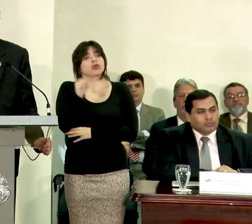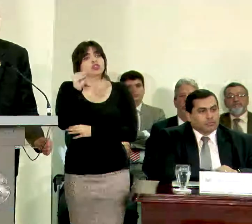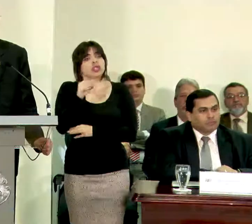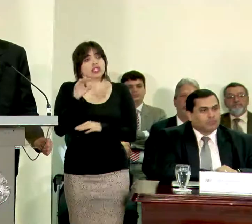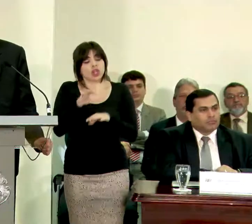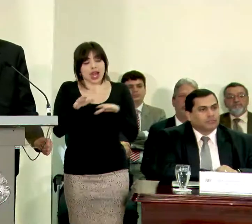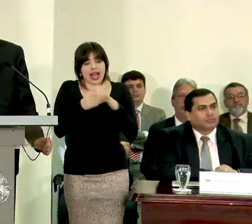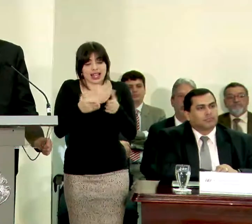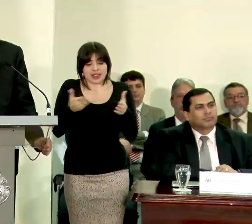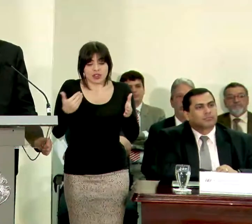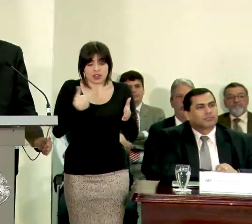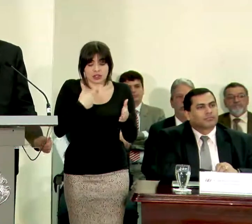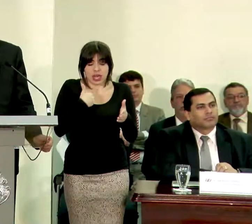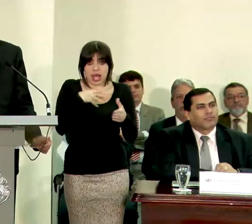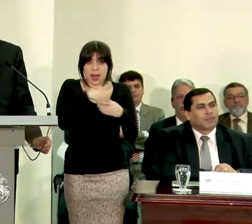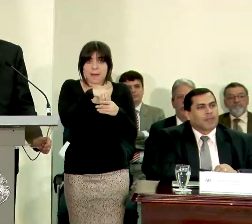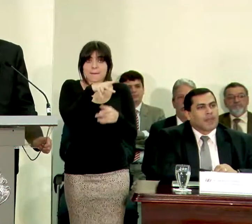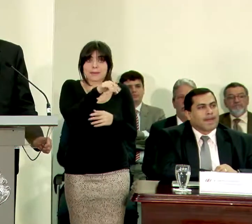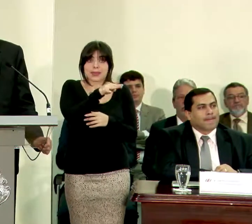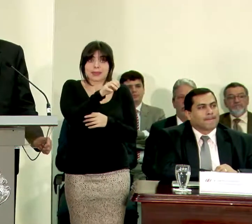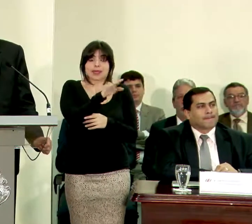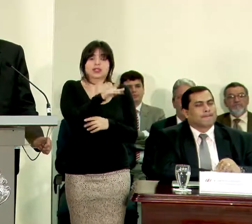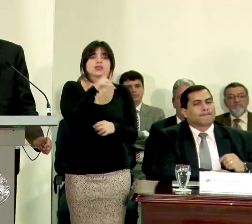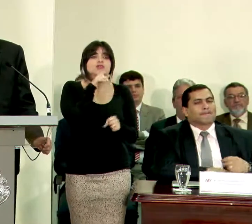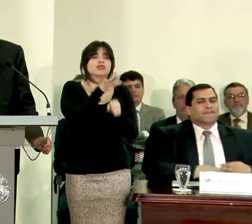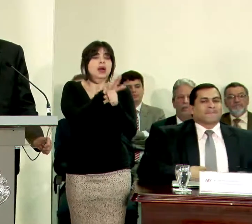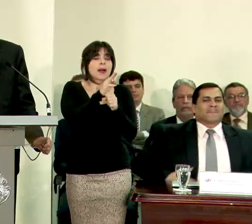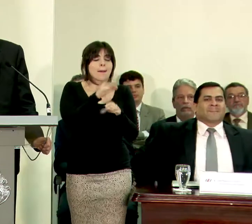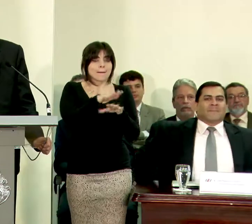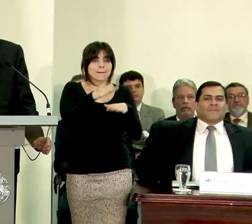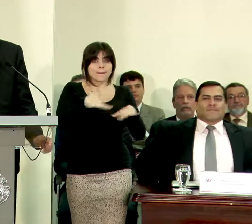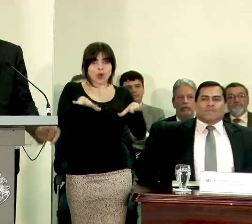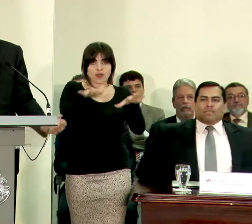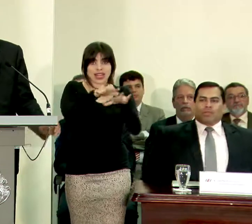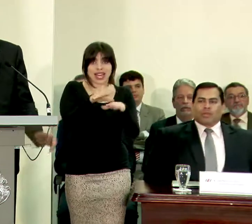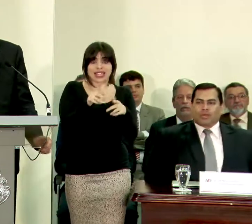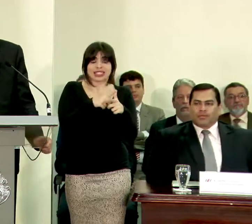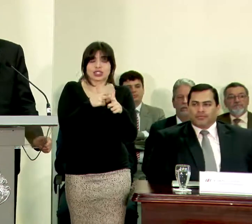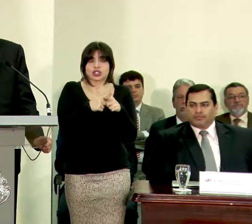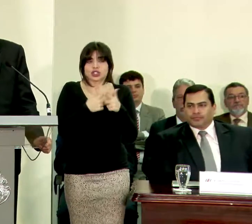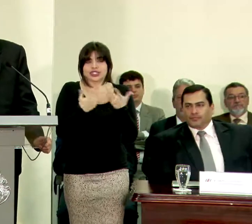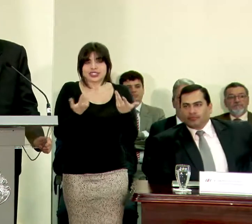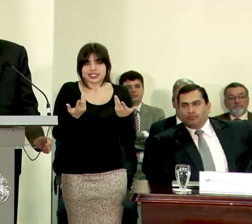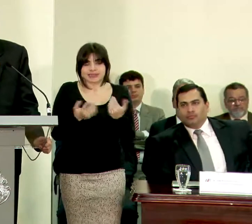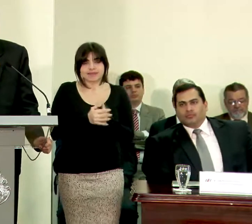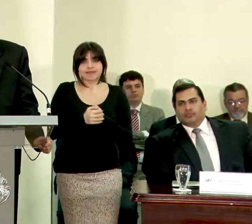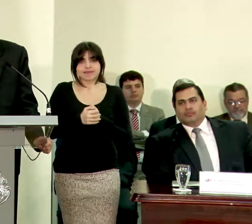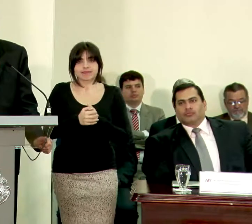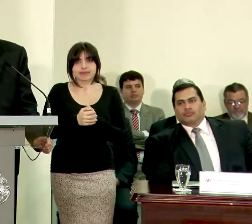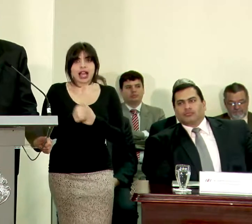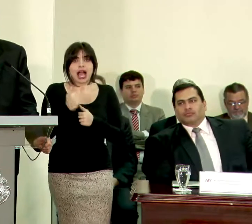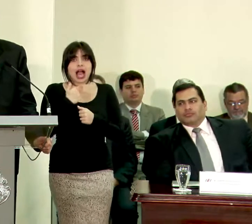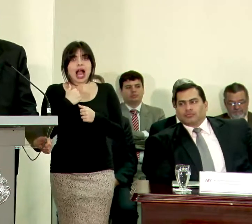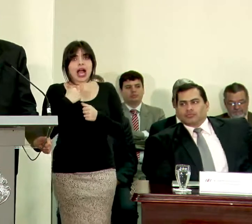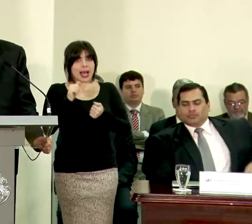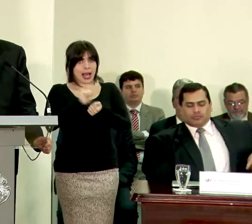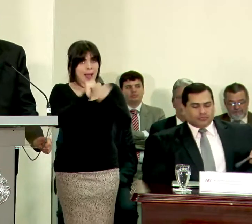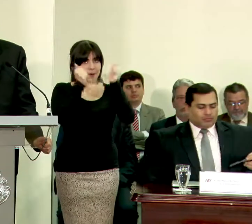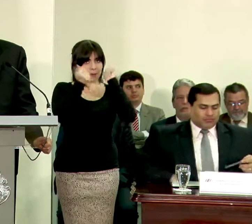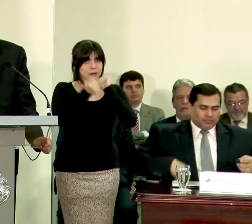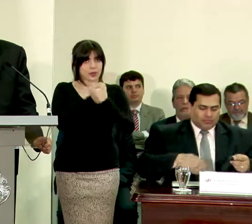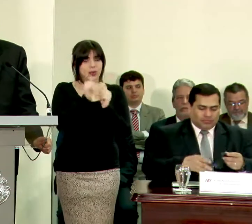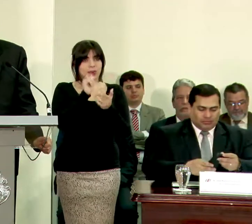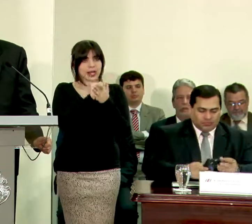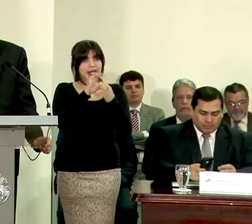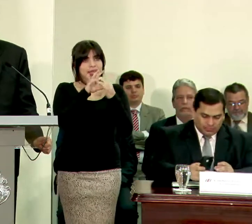los activos que hoy tienen las pymes son garantías mobiliarias, y entonces hay cambios en